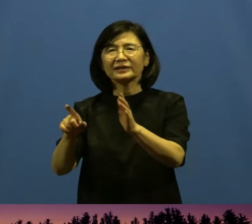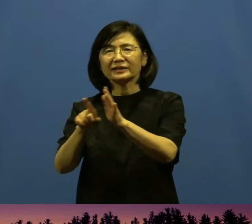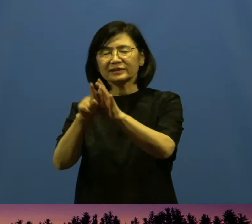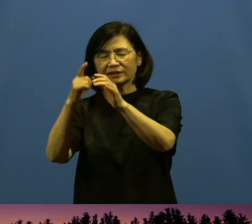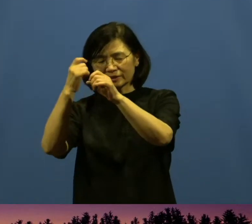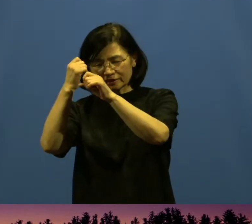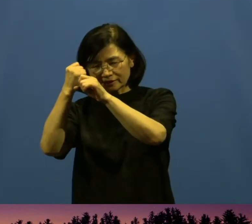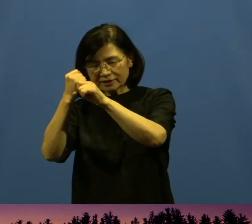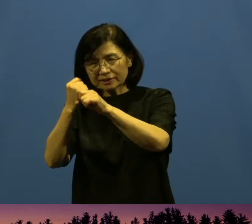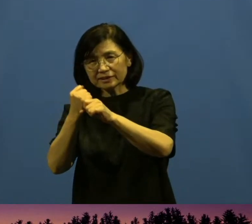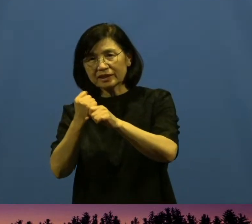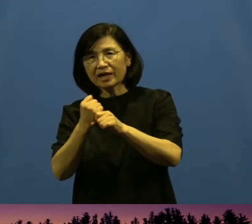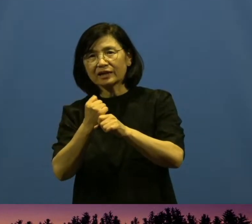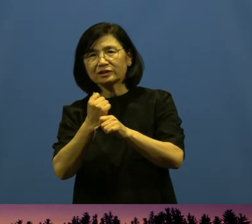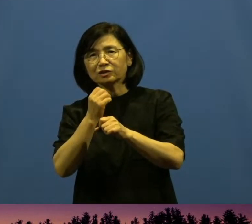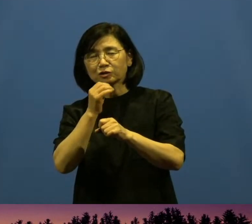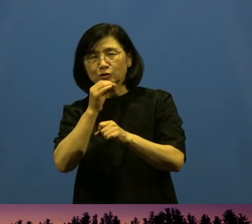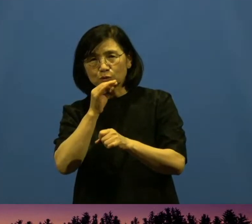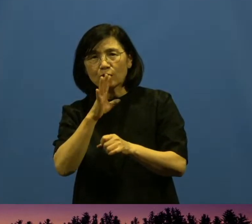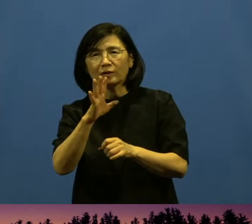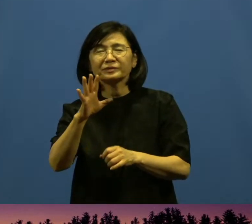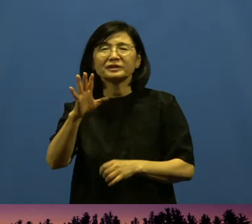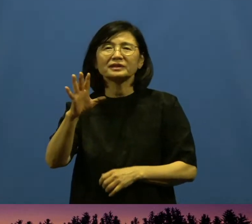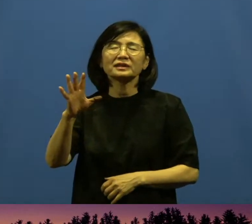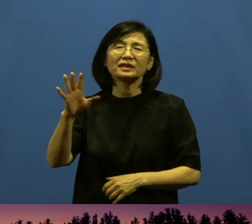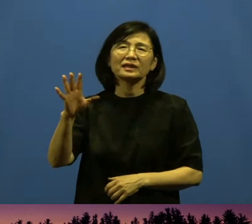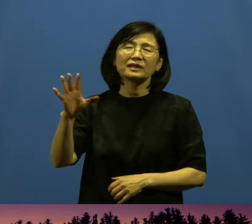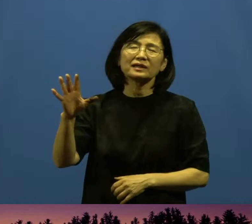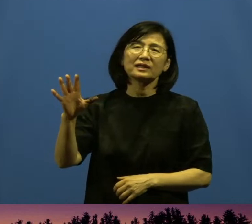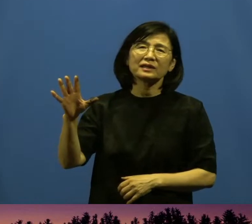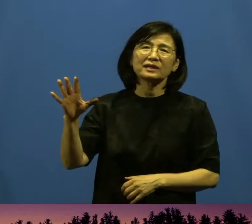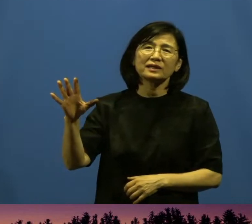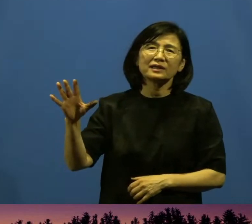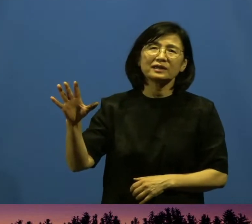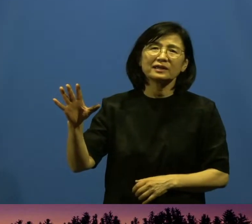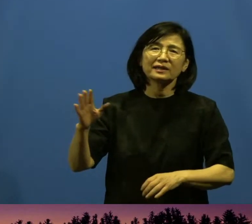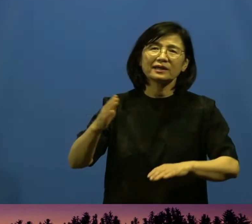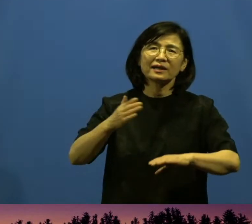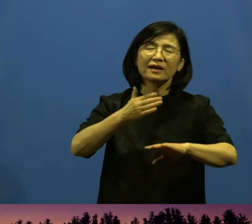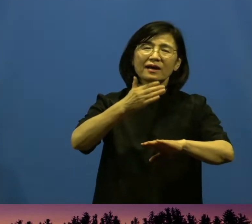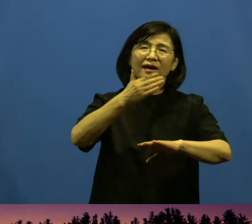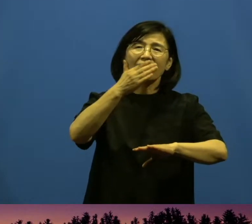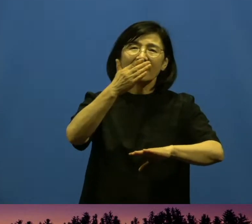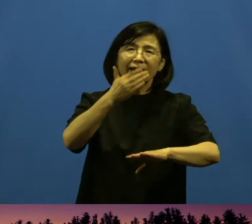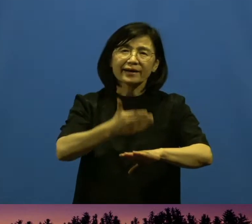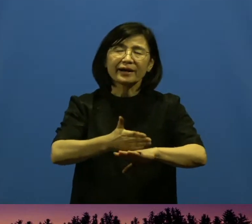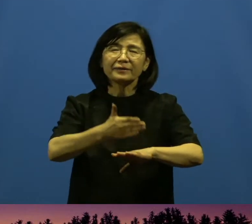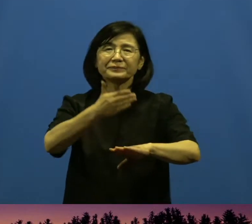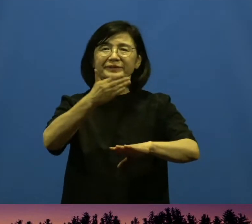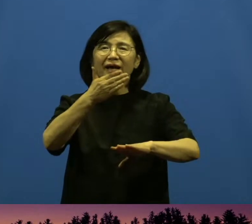세상에 것 의지할 수 없으니 아멘.